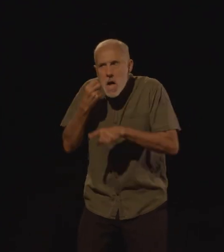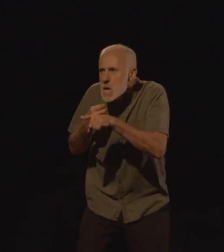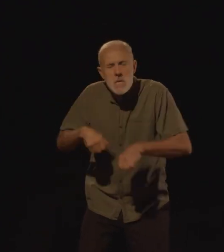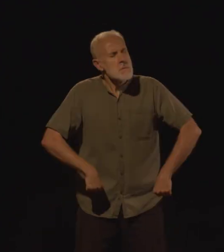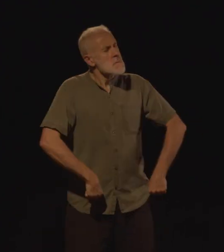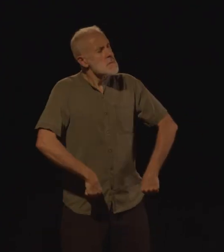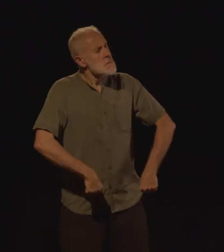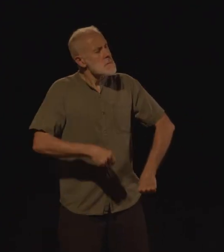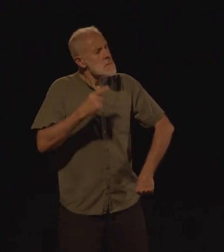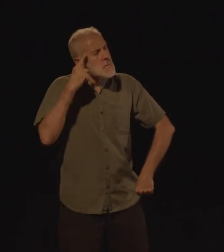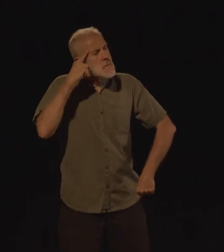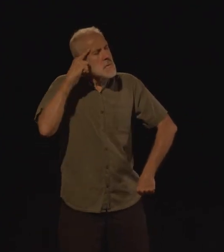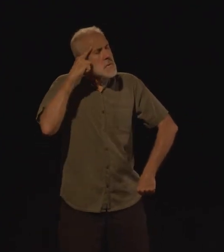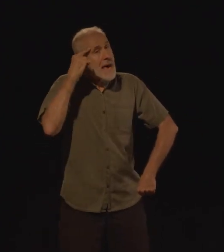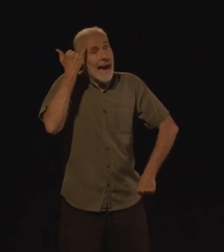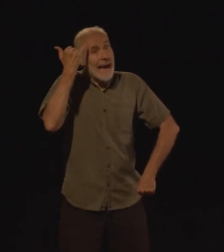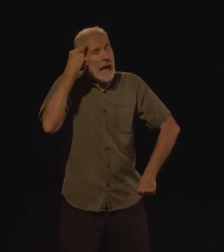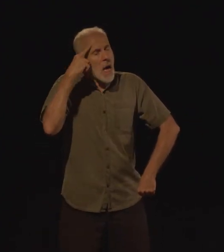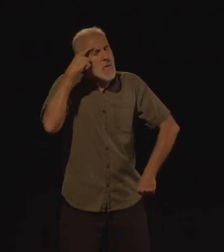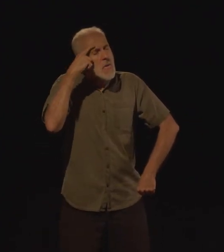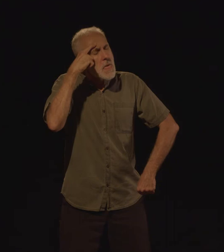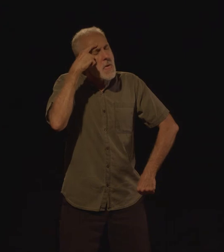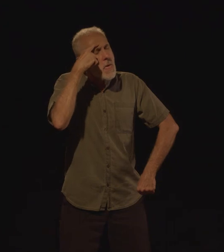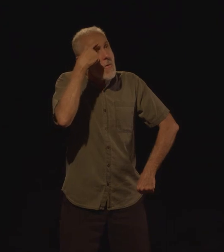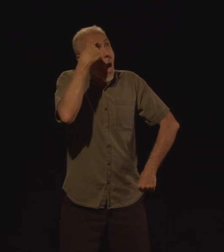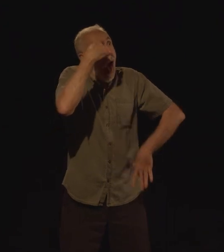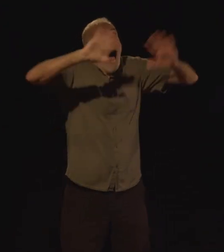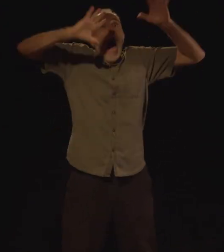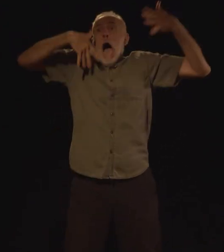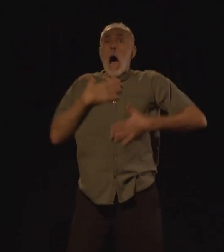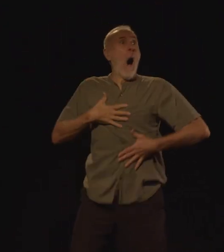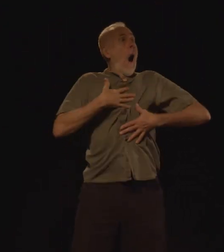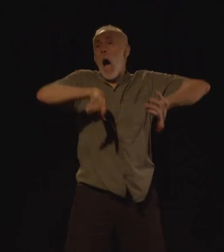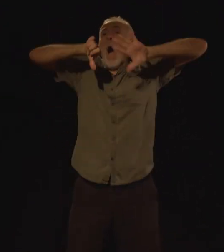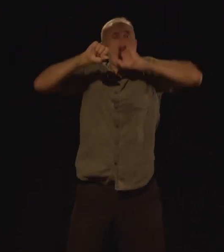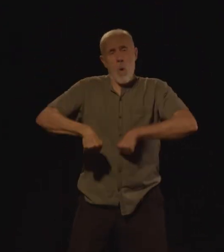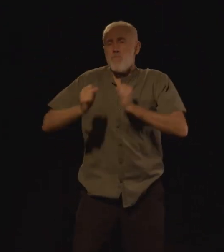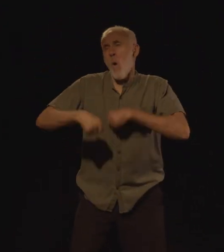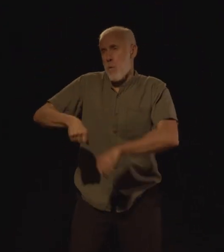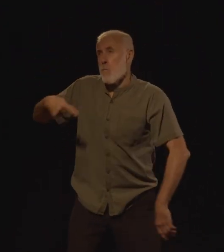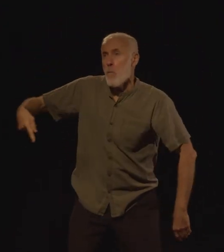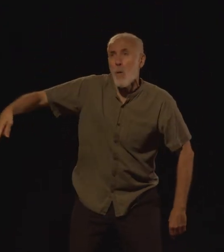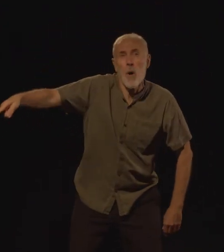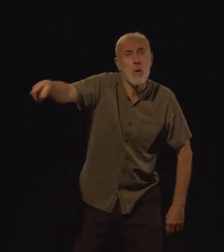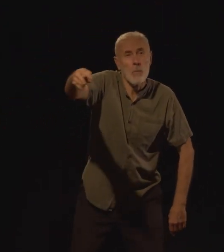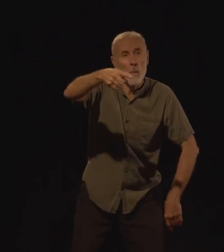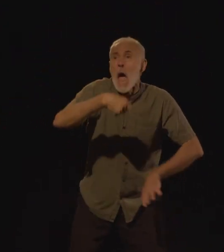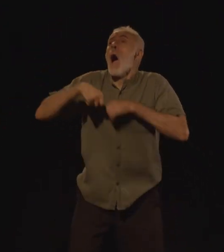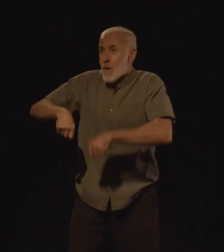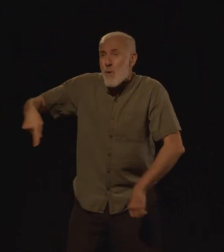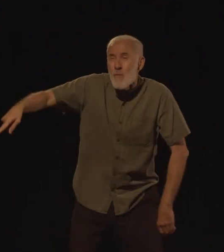que le rhinocéros avait une idée, de joie, il se mettait à galoper, faisait deux ou trois fois le tour de l'enclos, oubliait en galopant l'idée qu'il avait